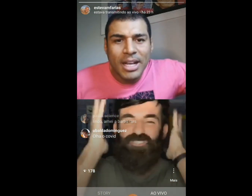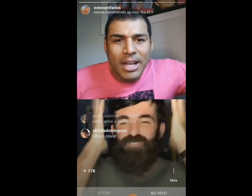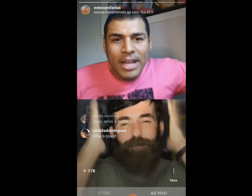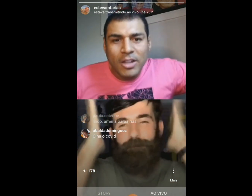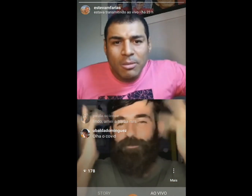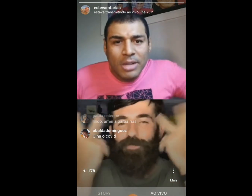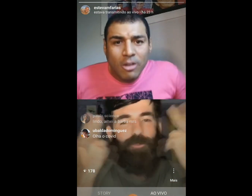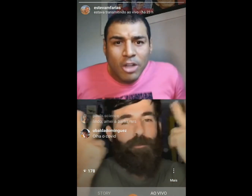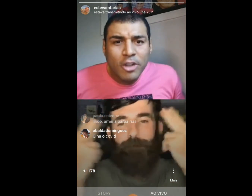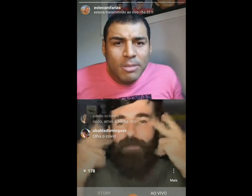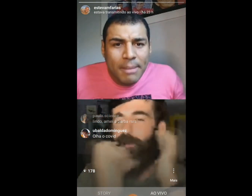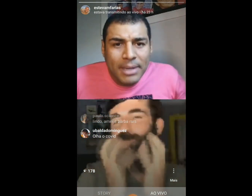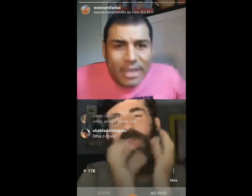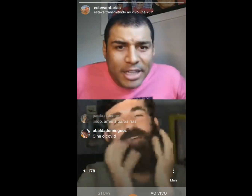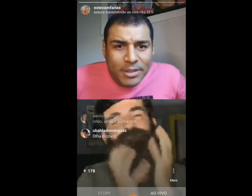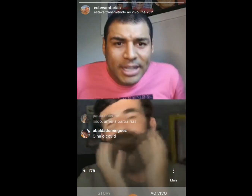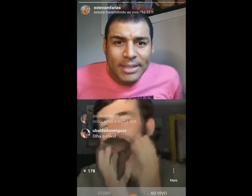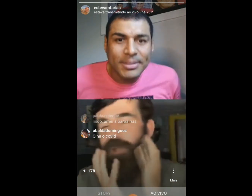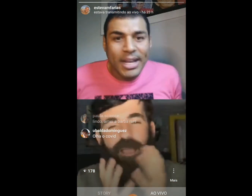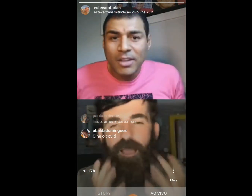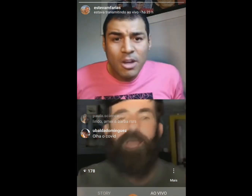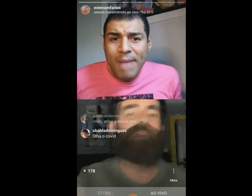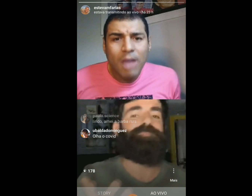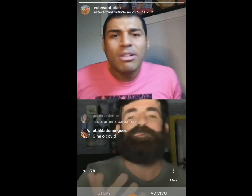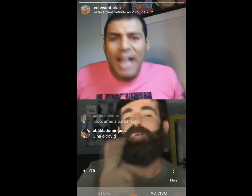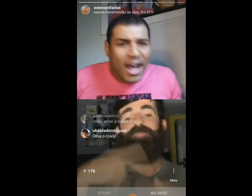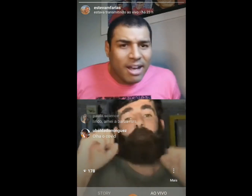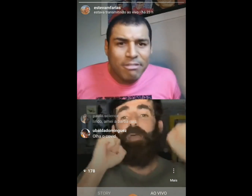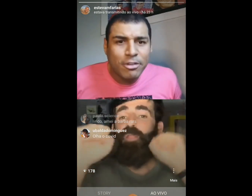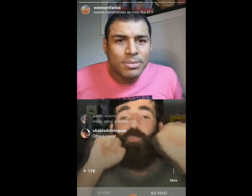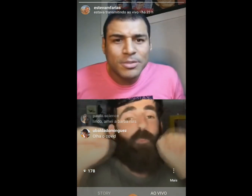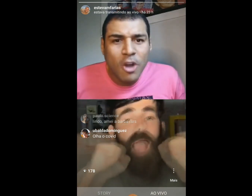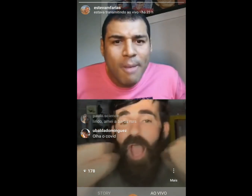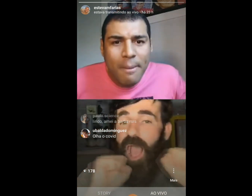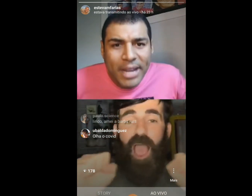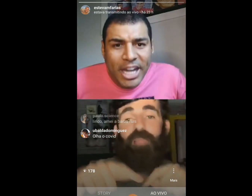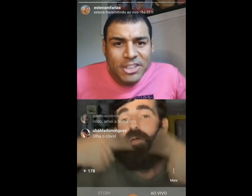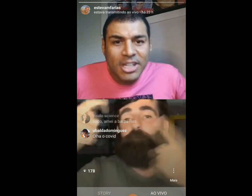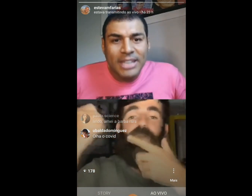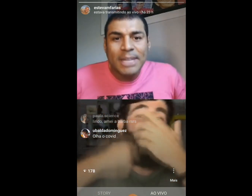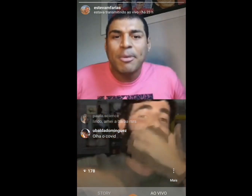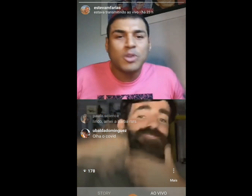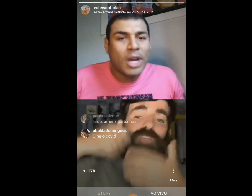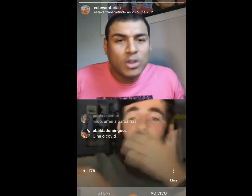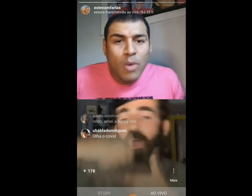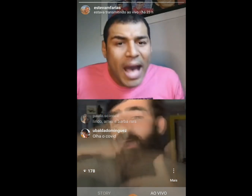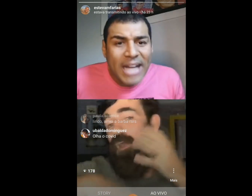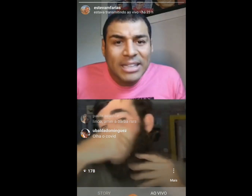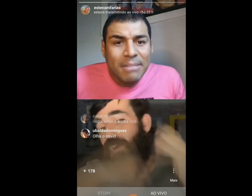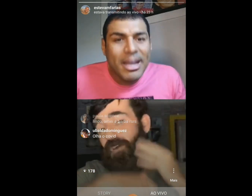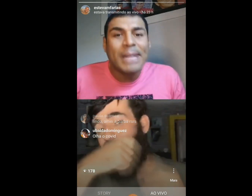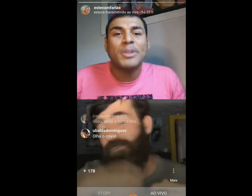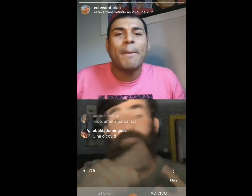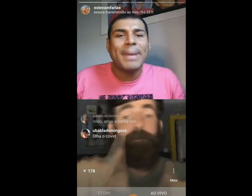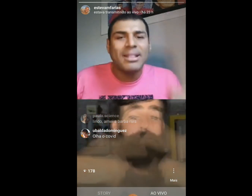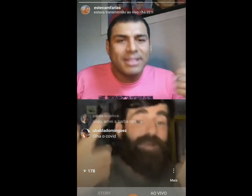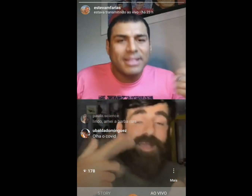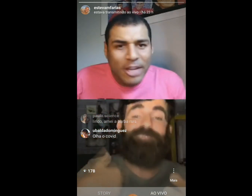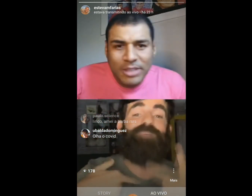sempre lavo. E depois eu seco, uso a toalha, eu penteio. Mas